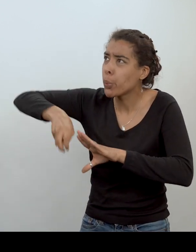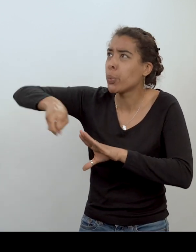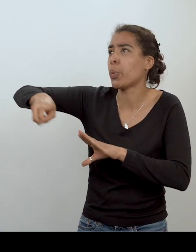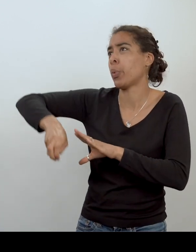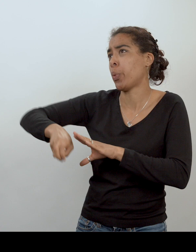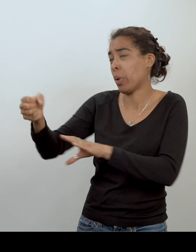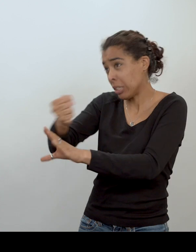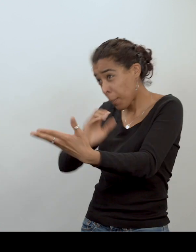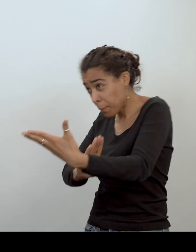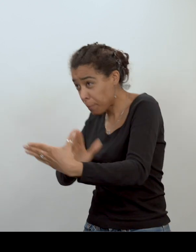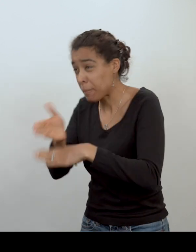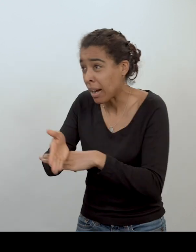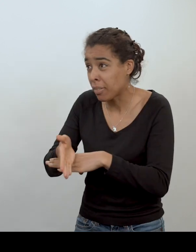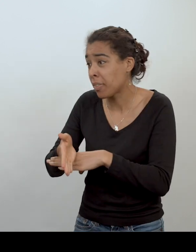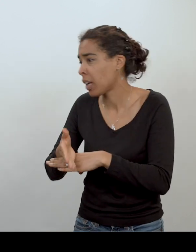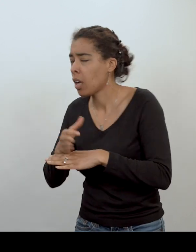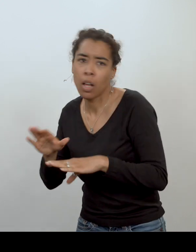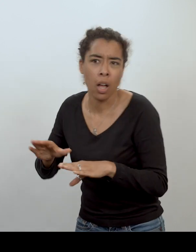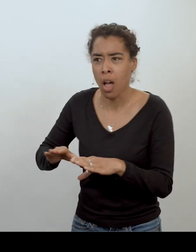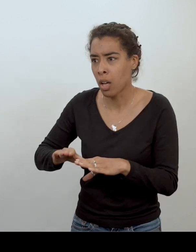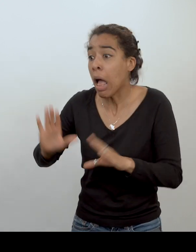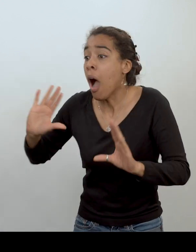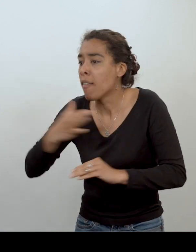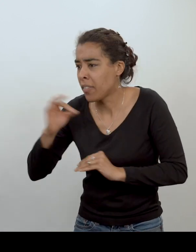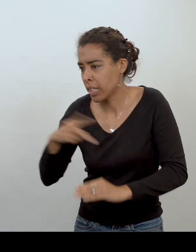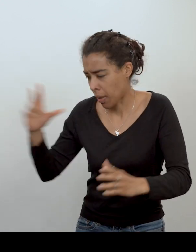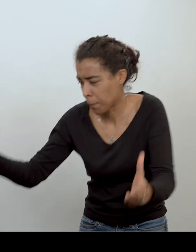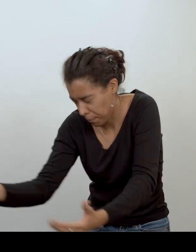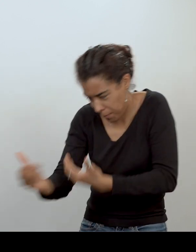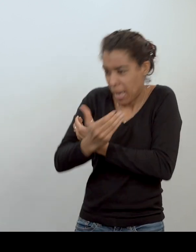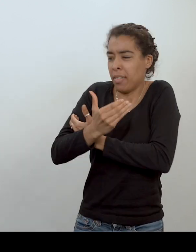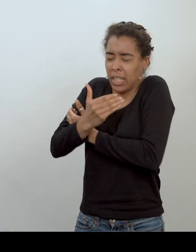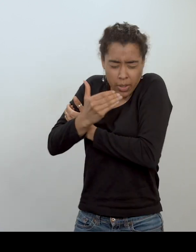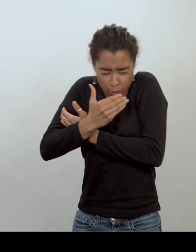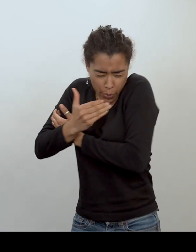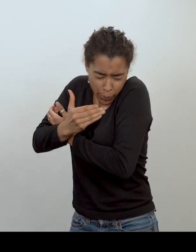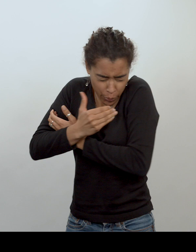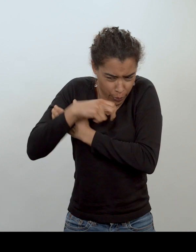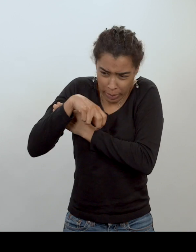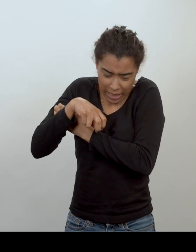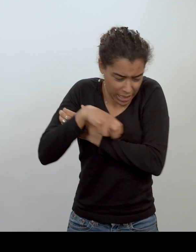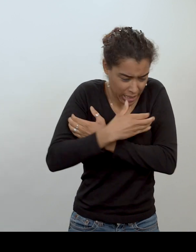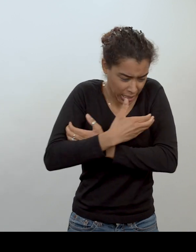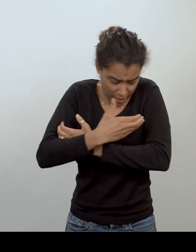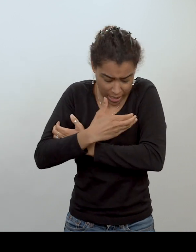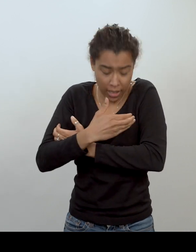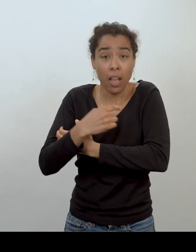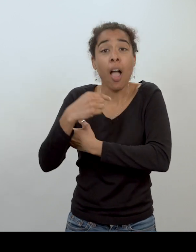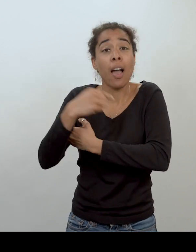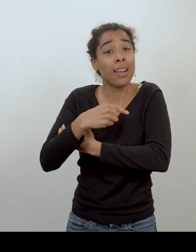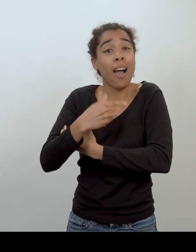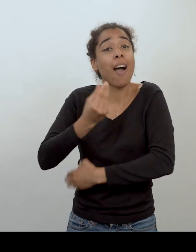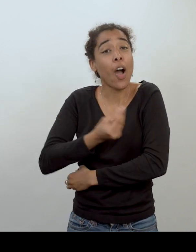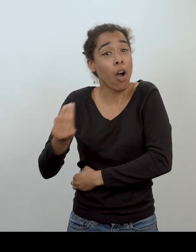elle s'échappe de leurs mains. Elle entre alors dans l'appartement en feu, ressort avec son fils.